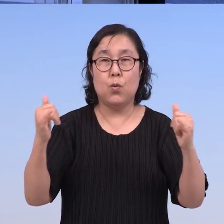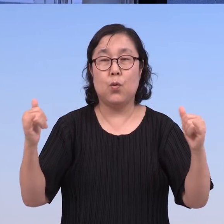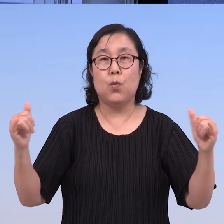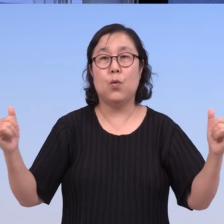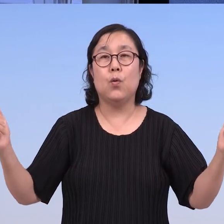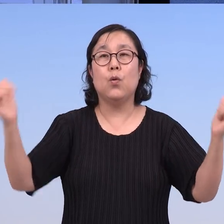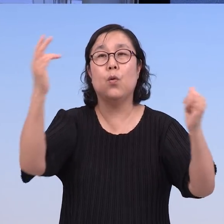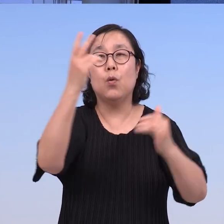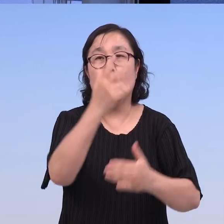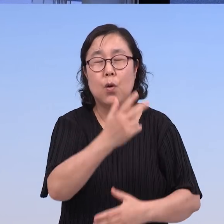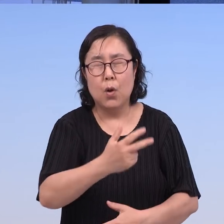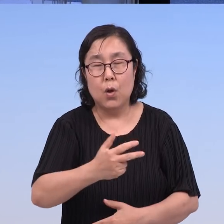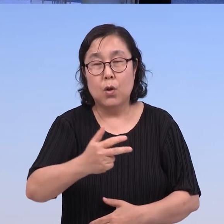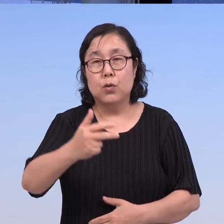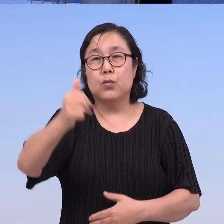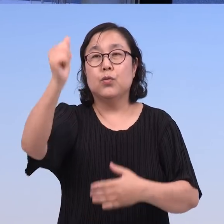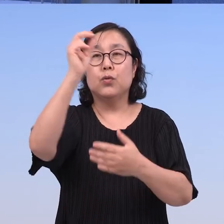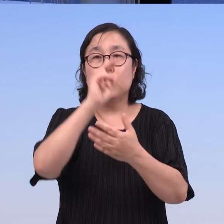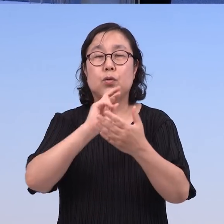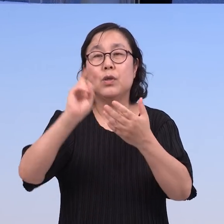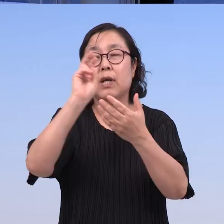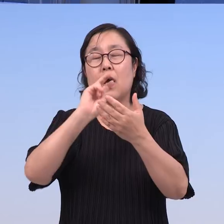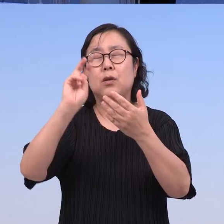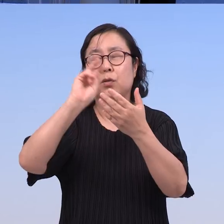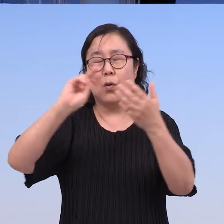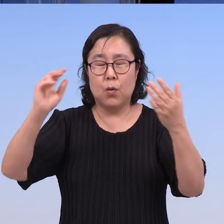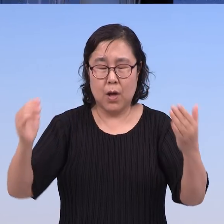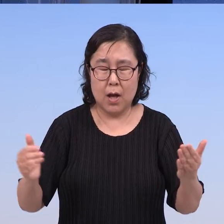주를 찬송하게 하소서.